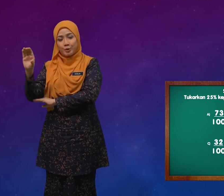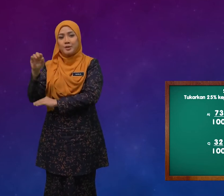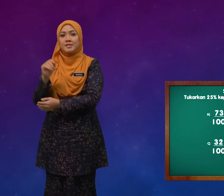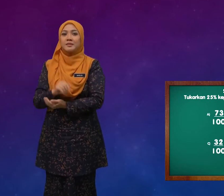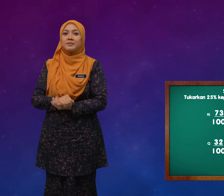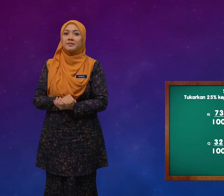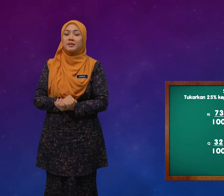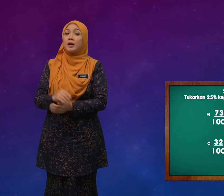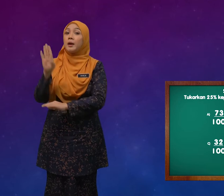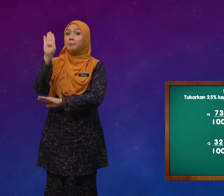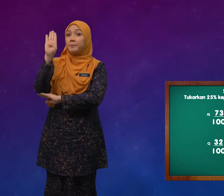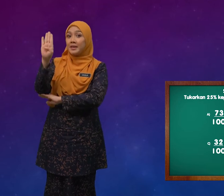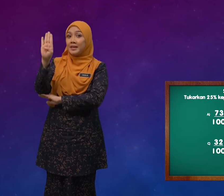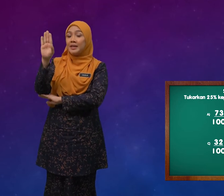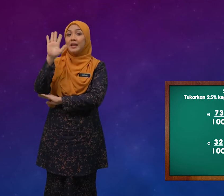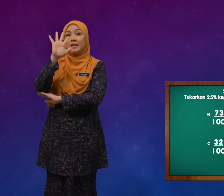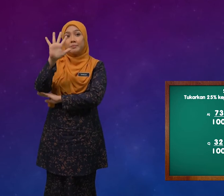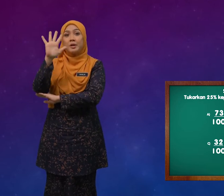73/100. B,